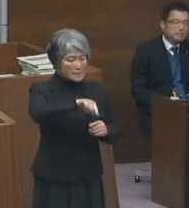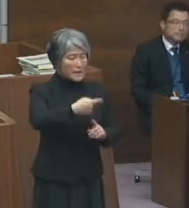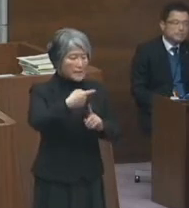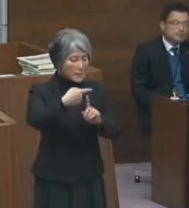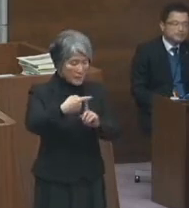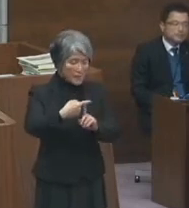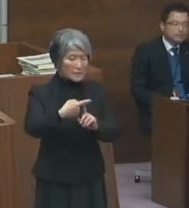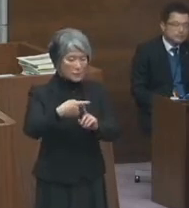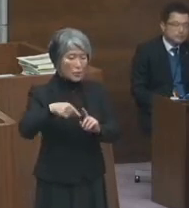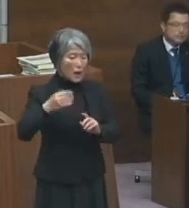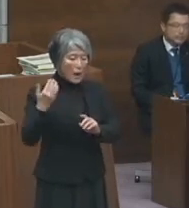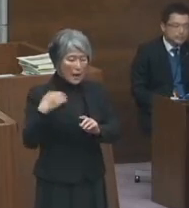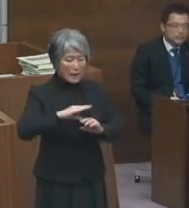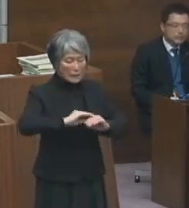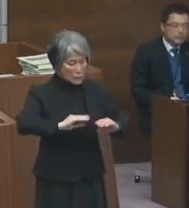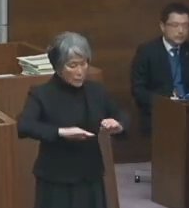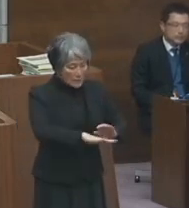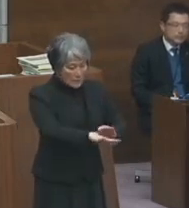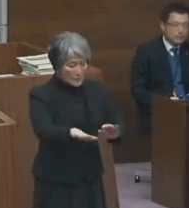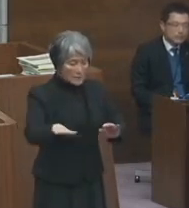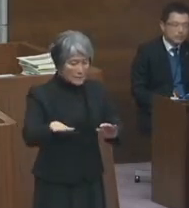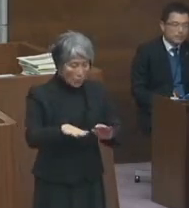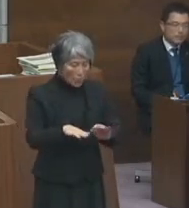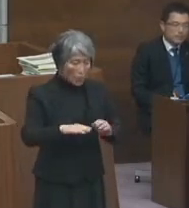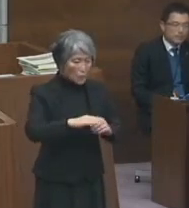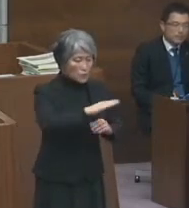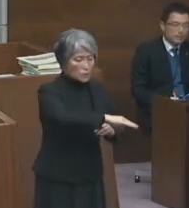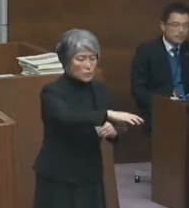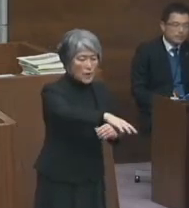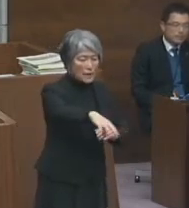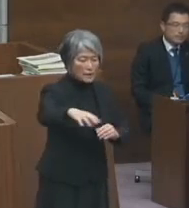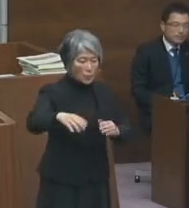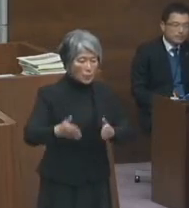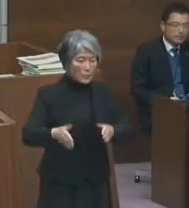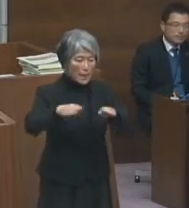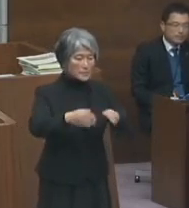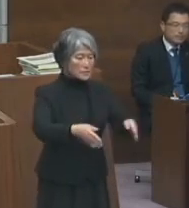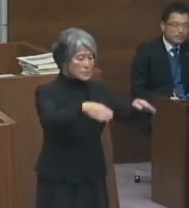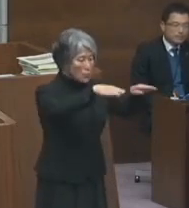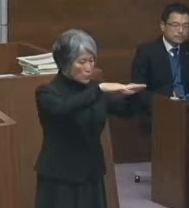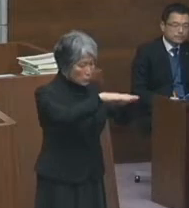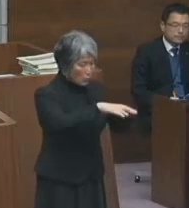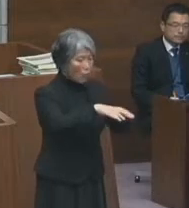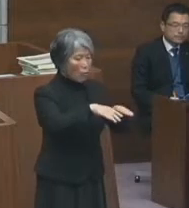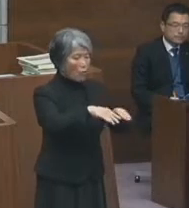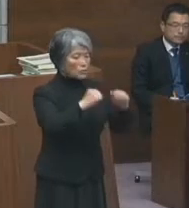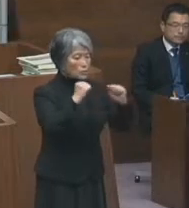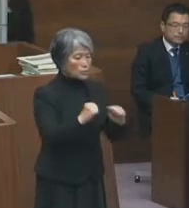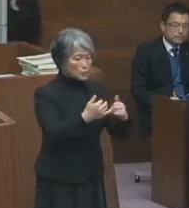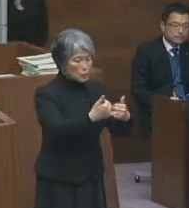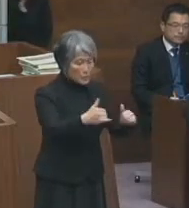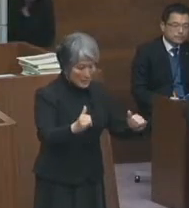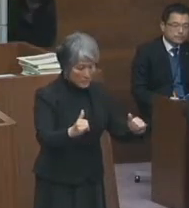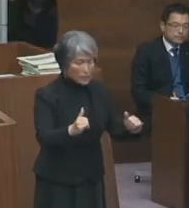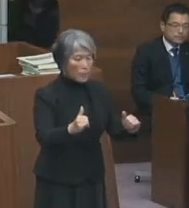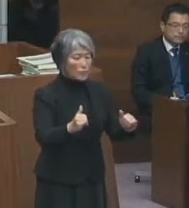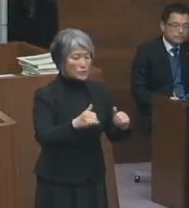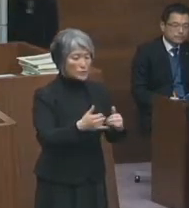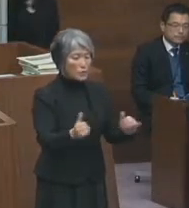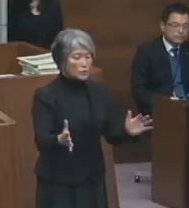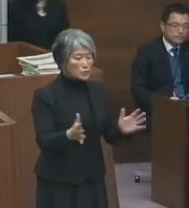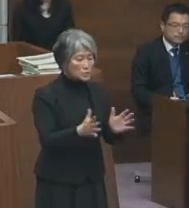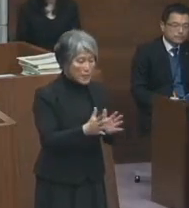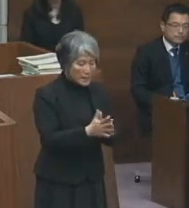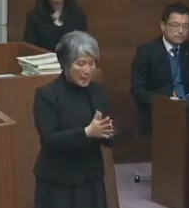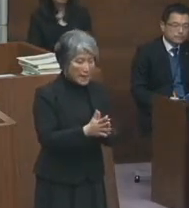明会におきましても、周辺マンションの住民の方を中心に、児童・生徒の安全な通園・通